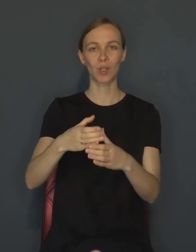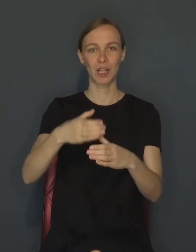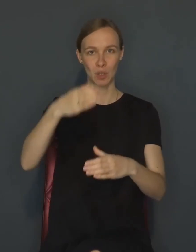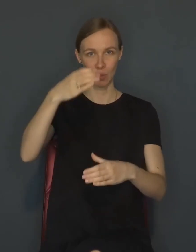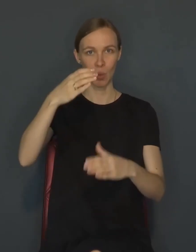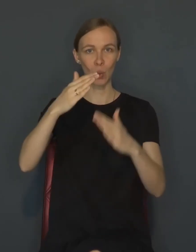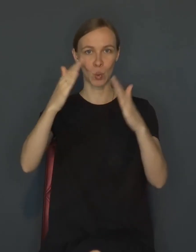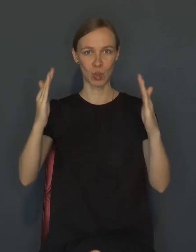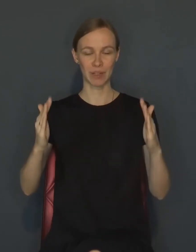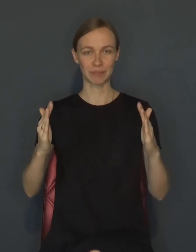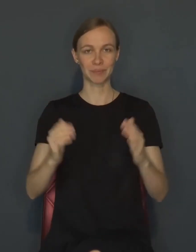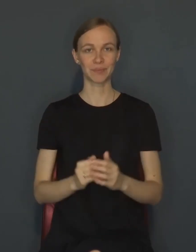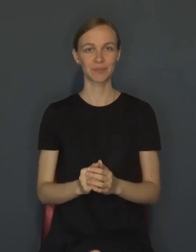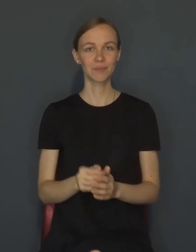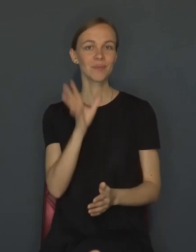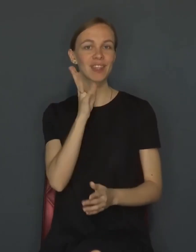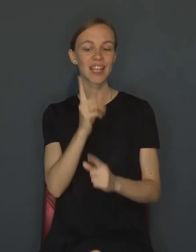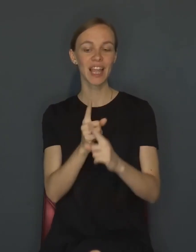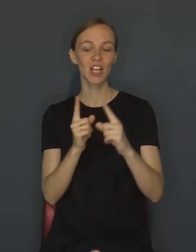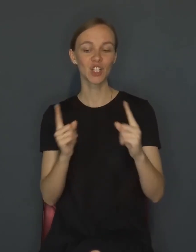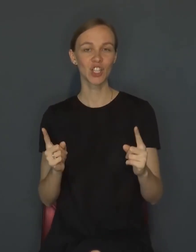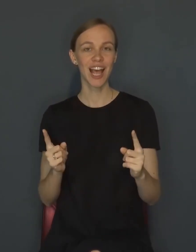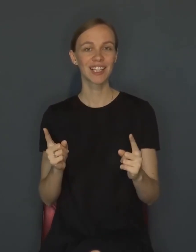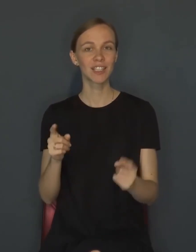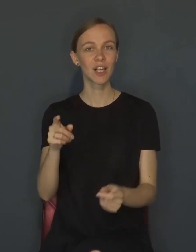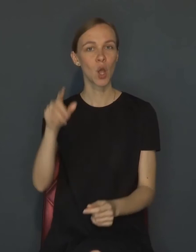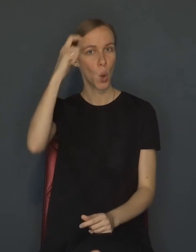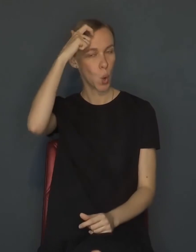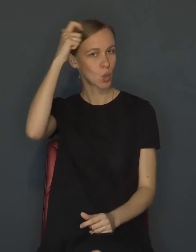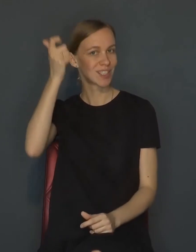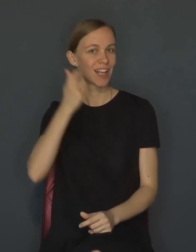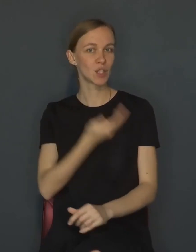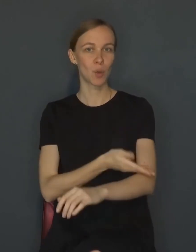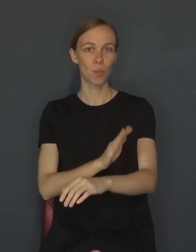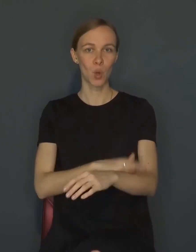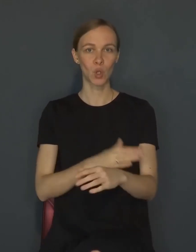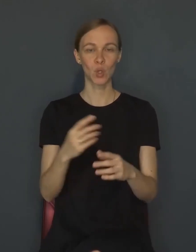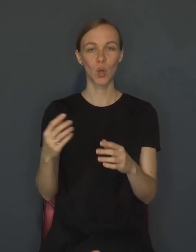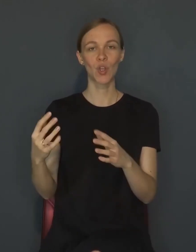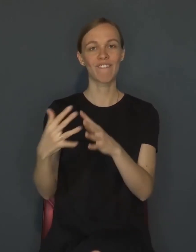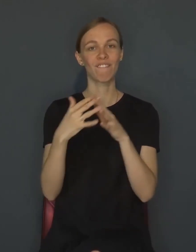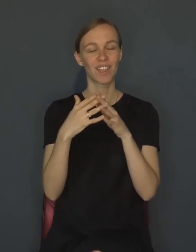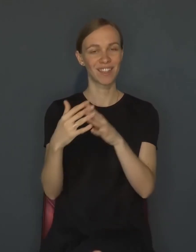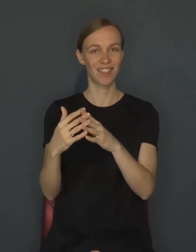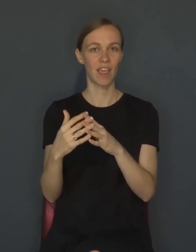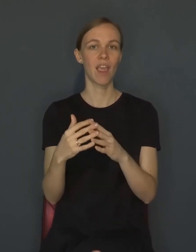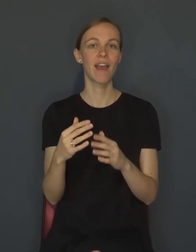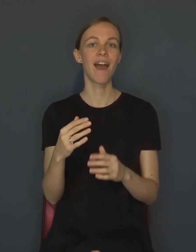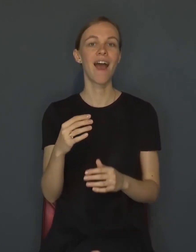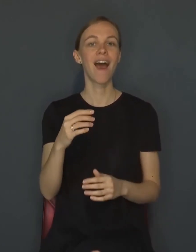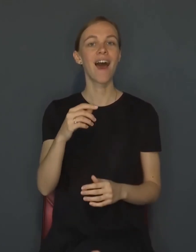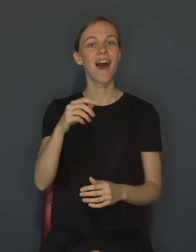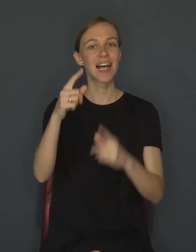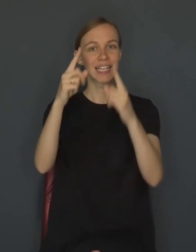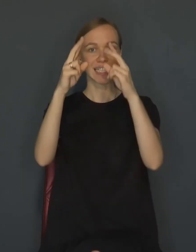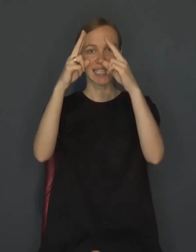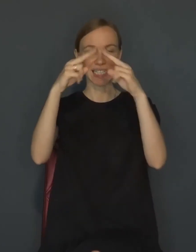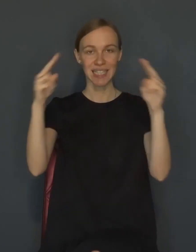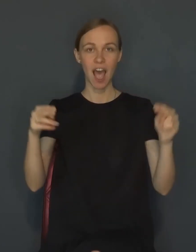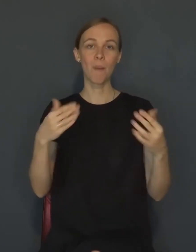На час козацько-польської війни замок вже мав надійні фортифікаційні укріплення,